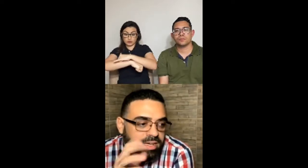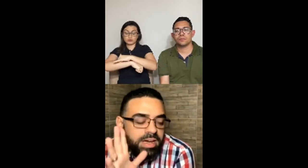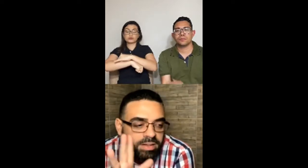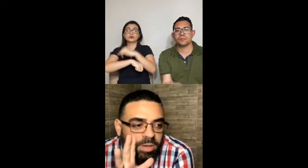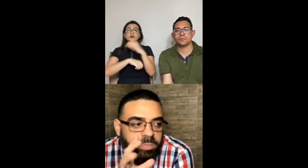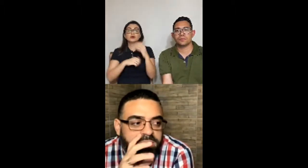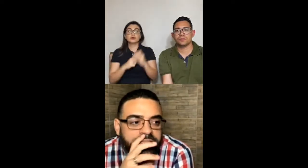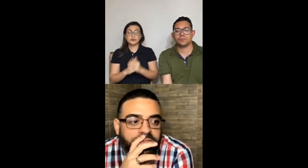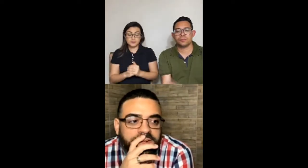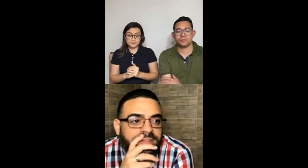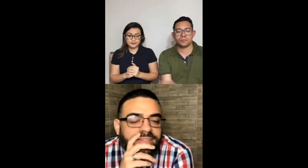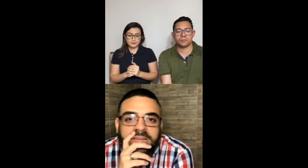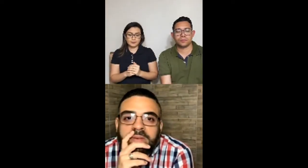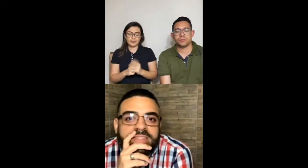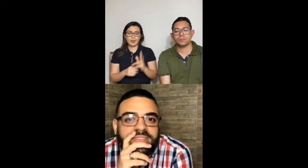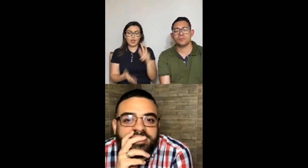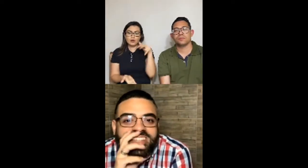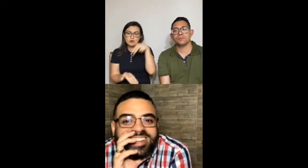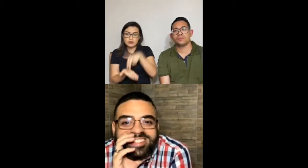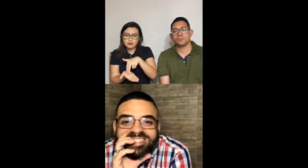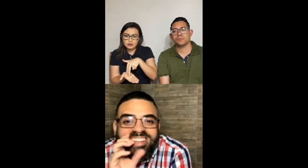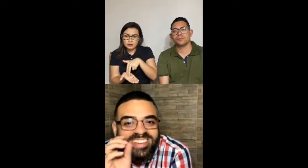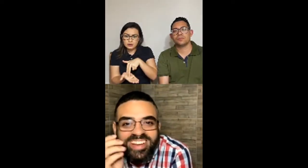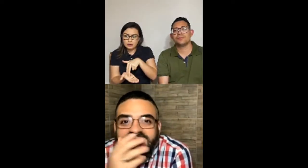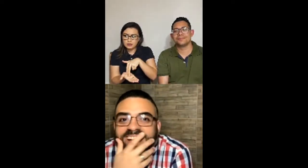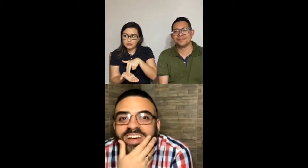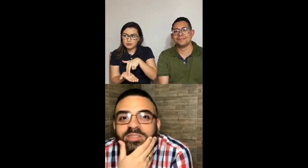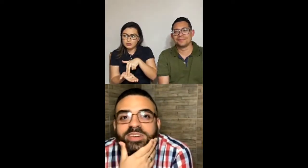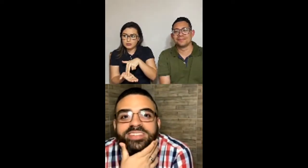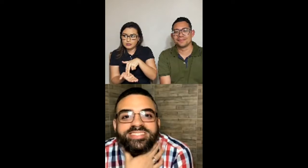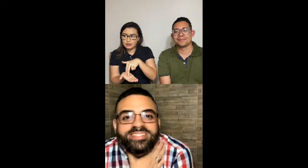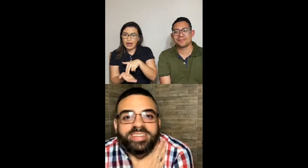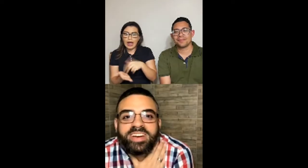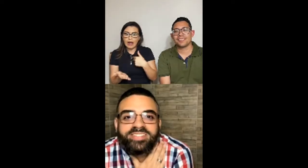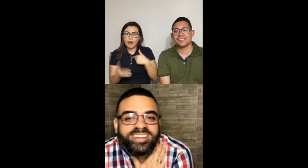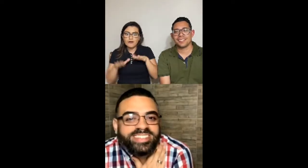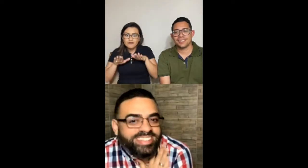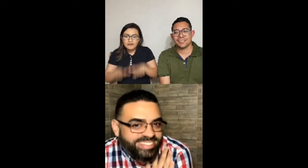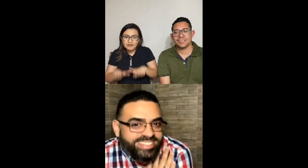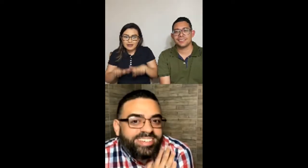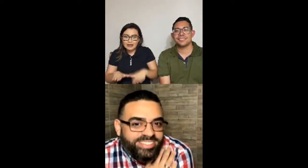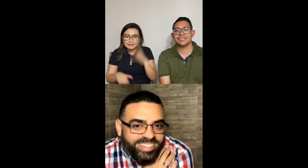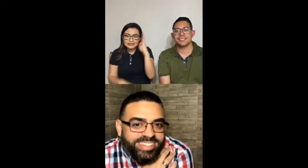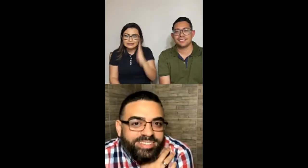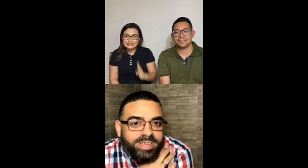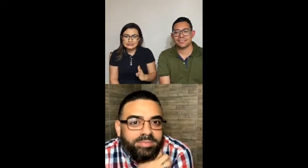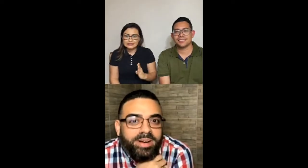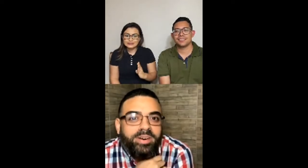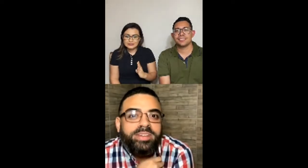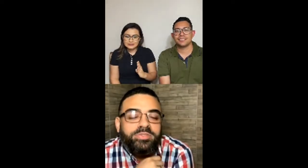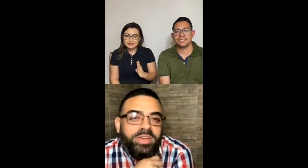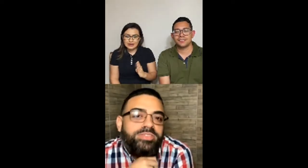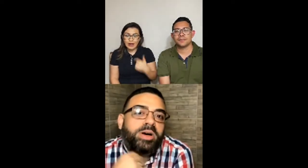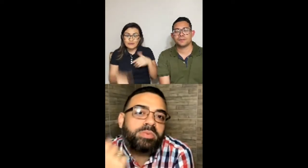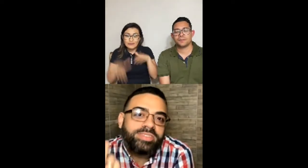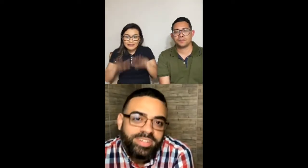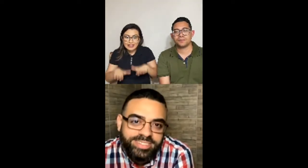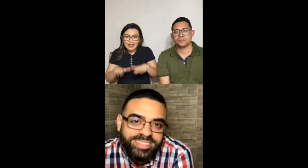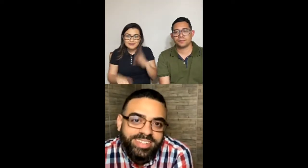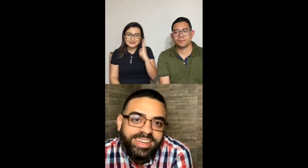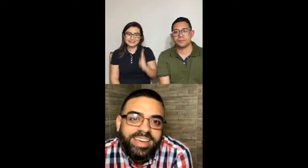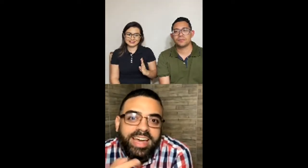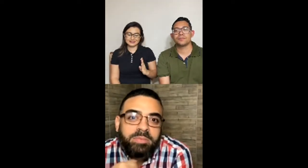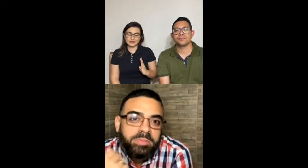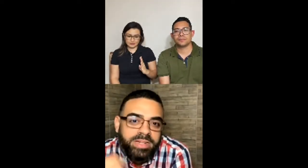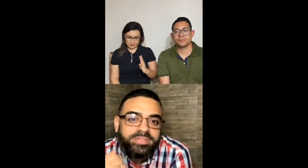em Guarulhos agora, recente, vindo em novembro, quando eu pisei, eu falei, não tem mais volta.